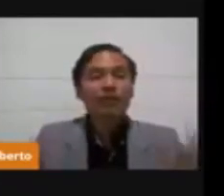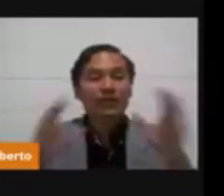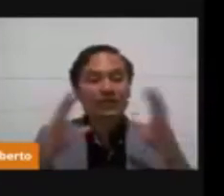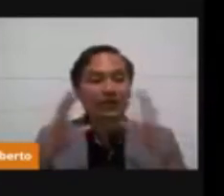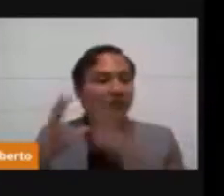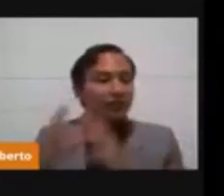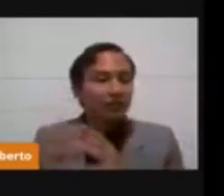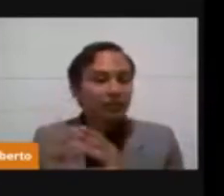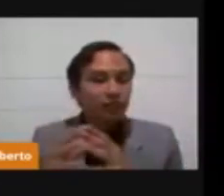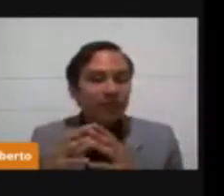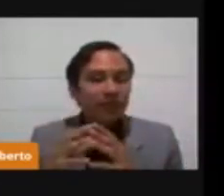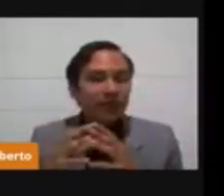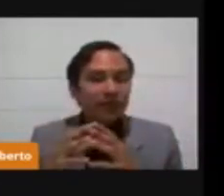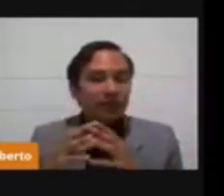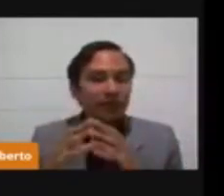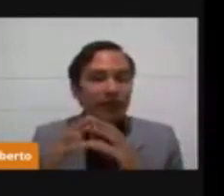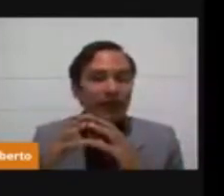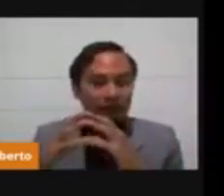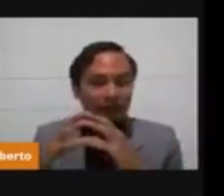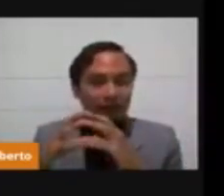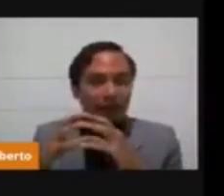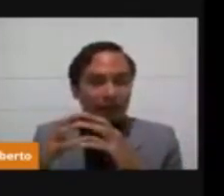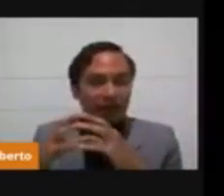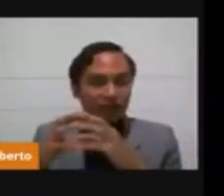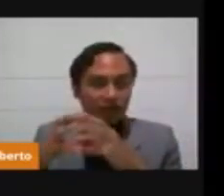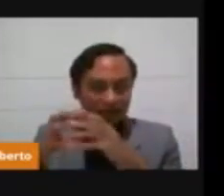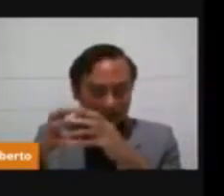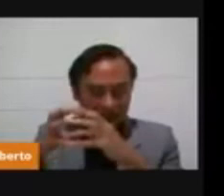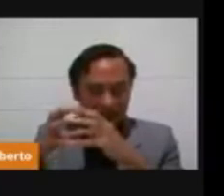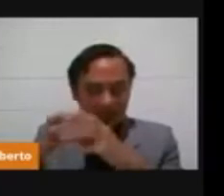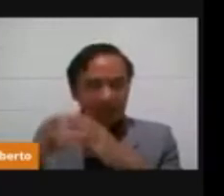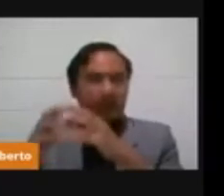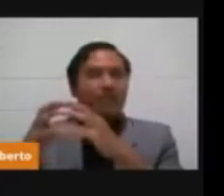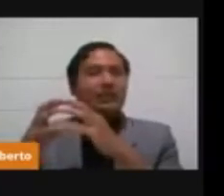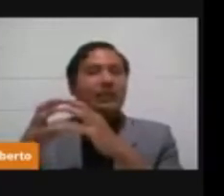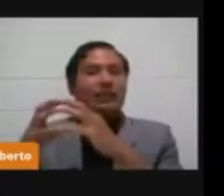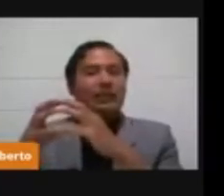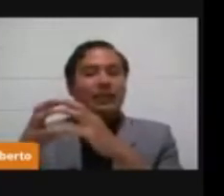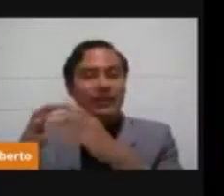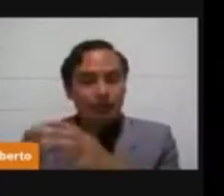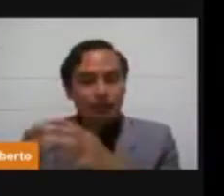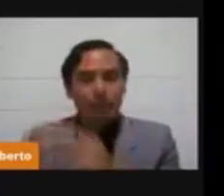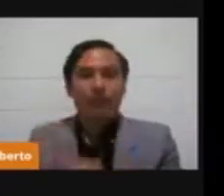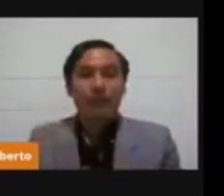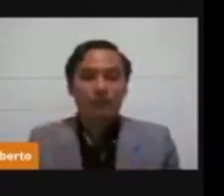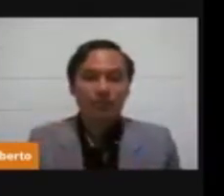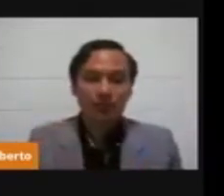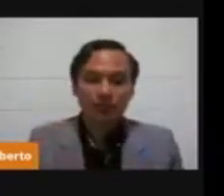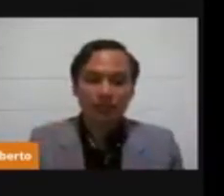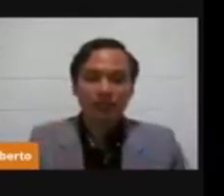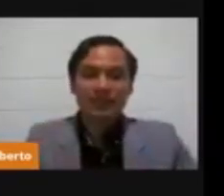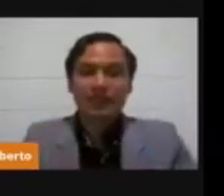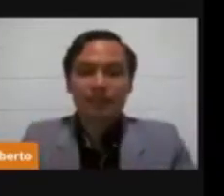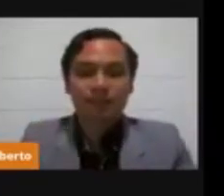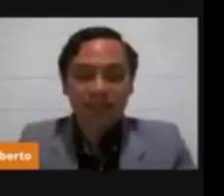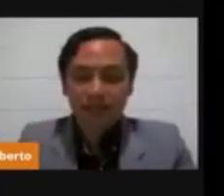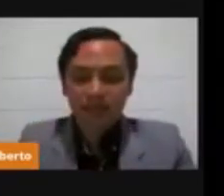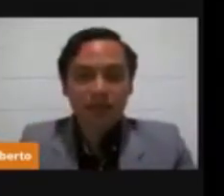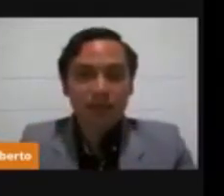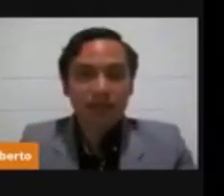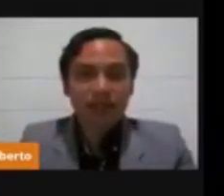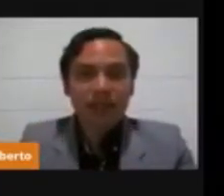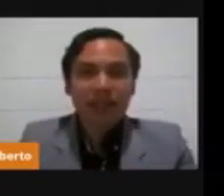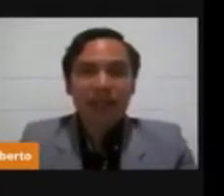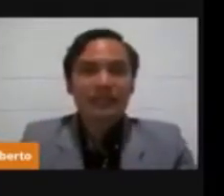a ir centrándonos a hablar sobre específicamente este grupo, las personas con discapacidad. Entonces vamos a